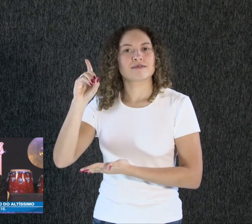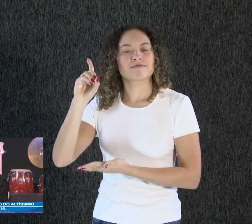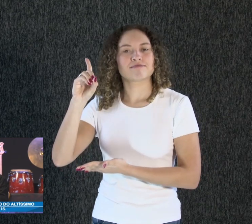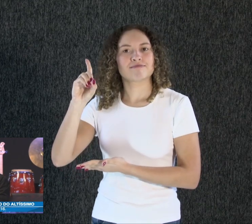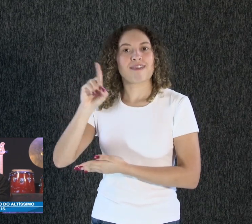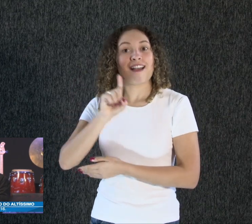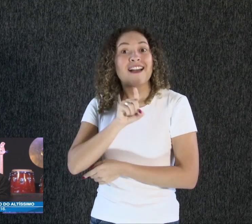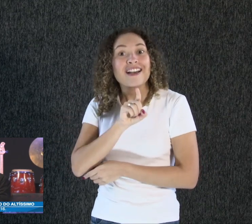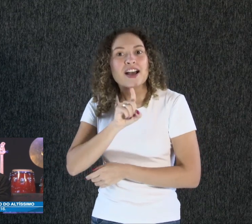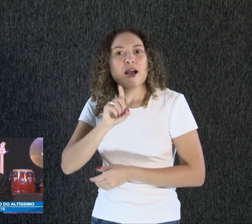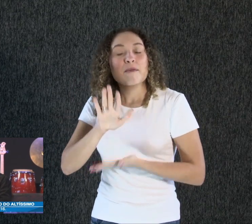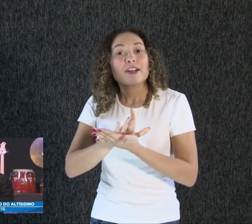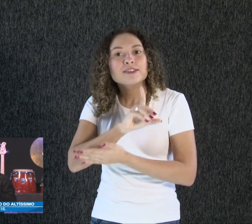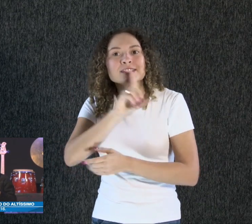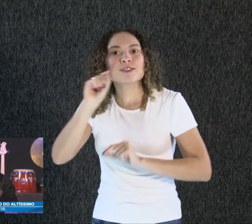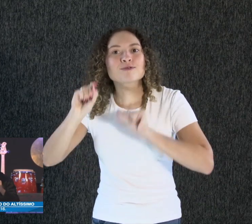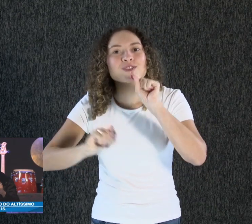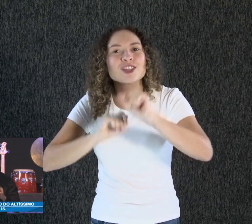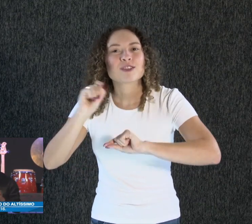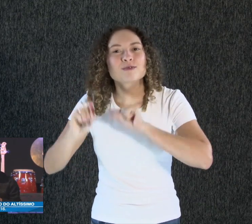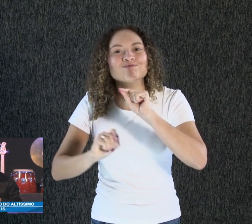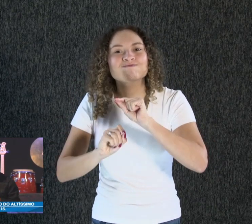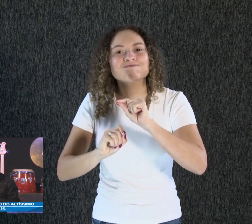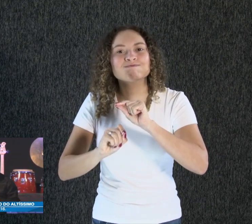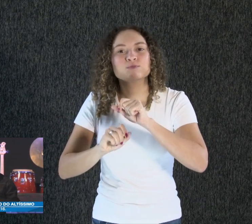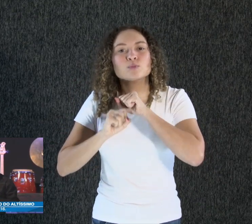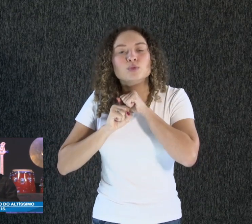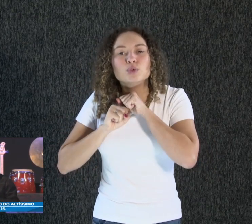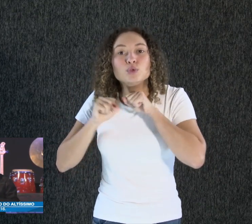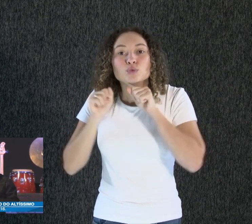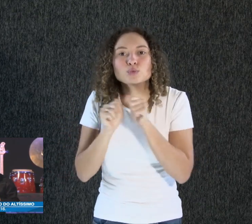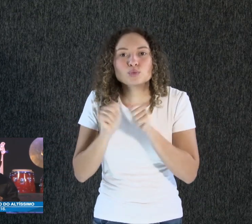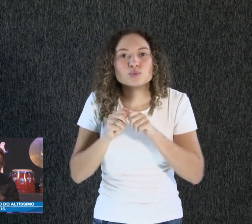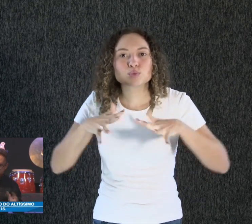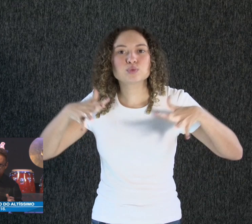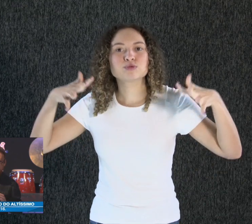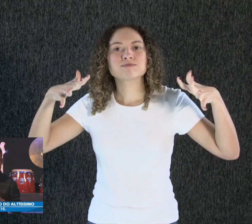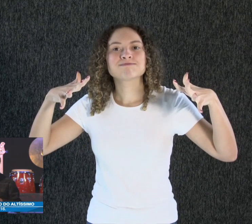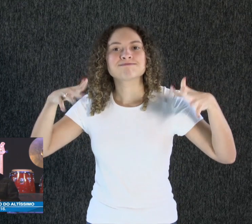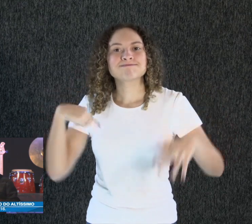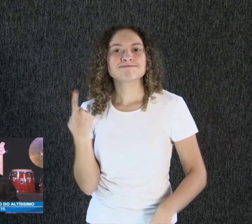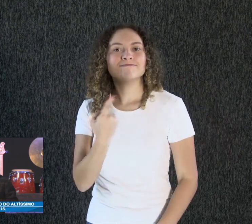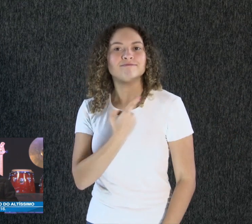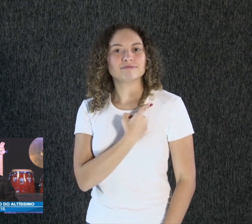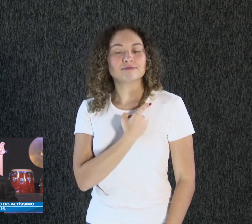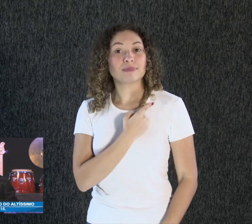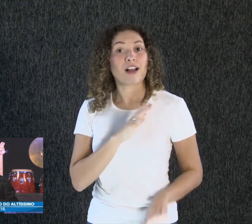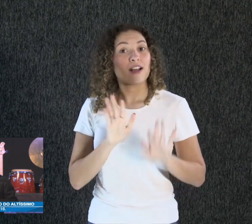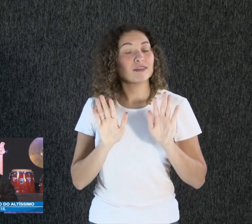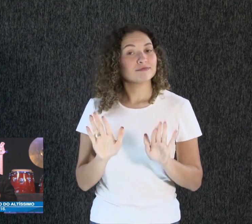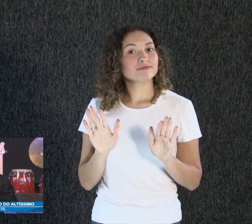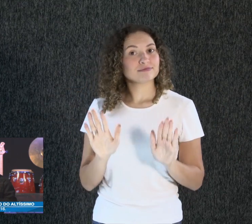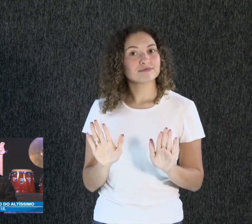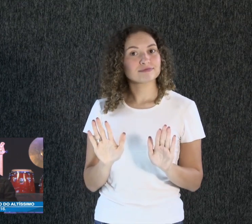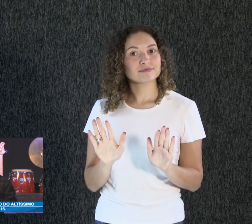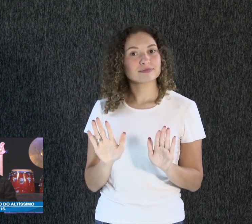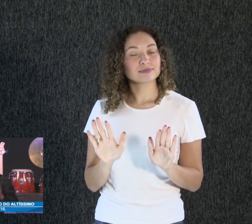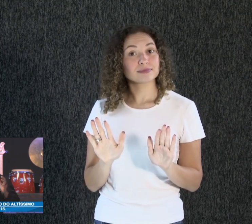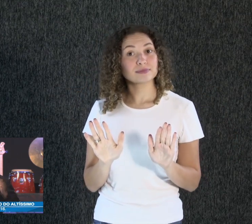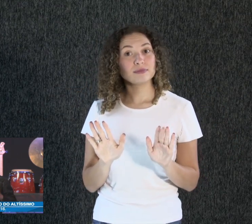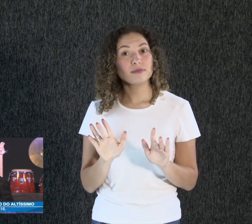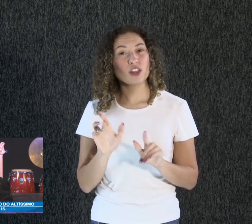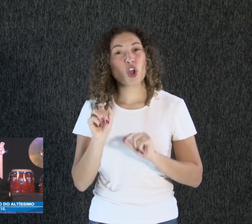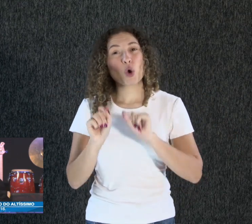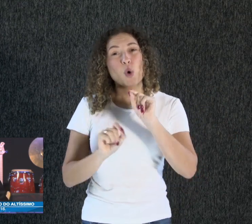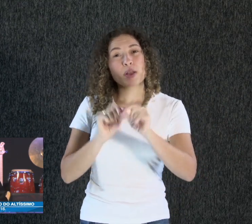Deus. Ela é lâmpada para os nossos pés e luz para o nosso caminho. Glória a Deus por isso.